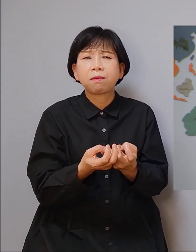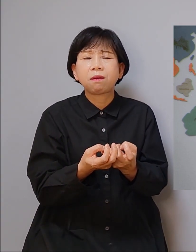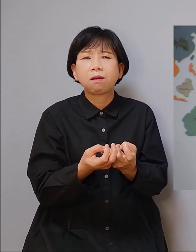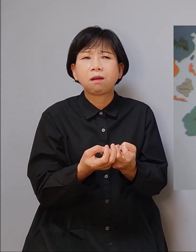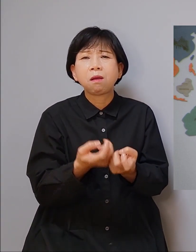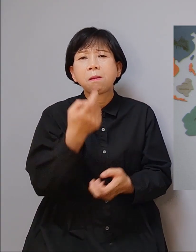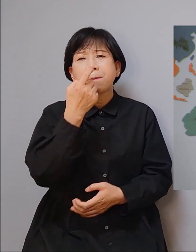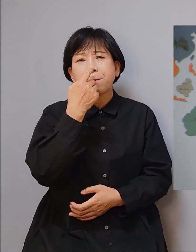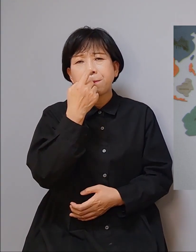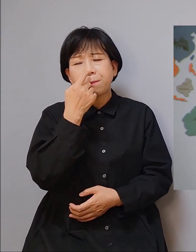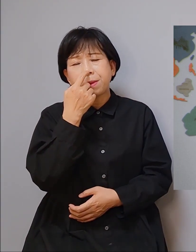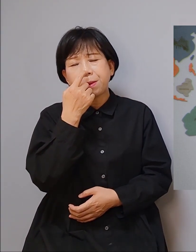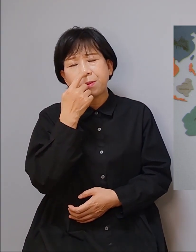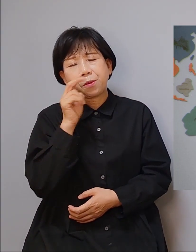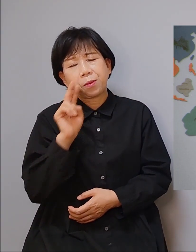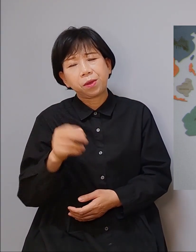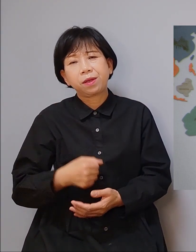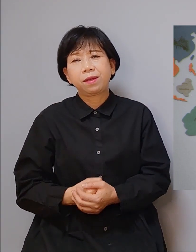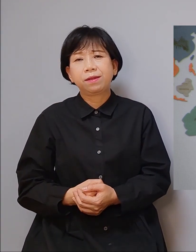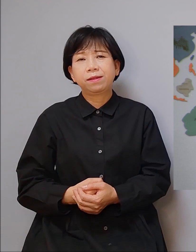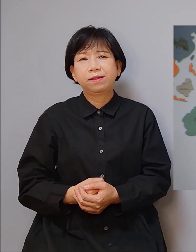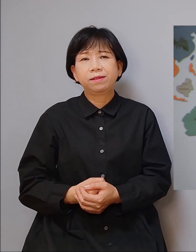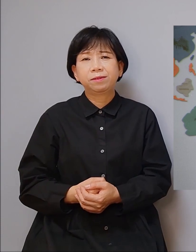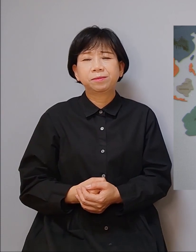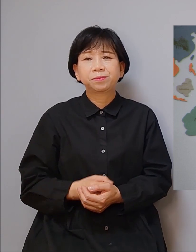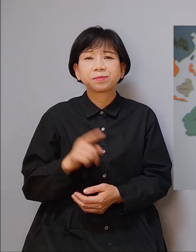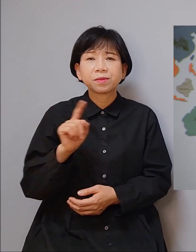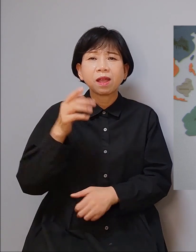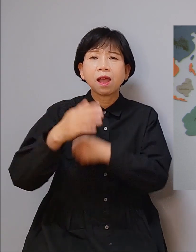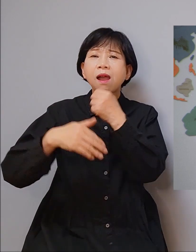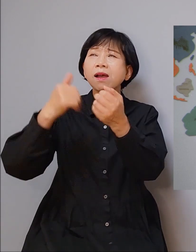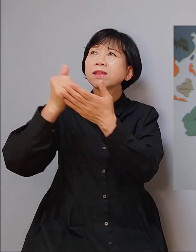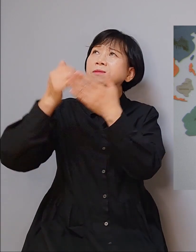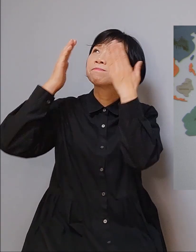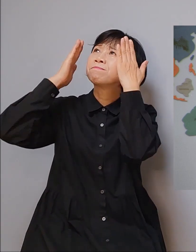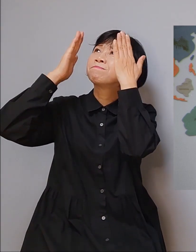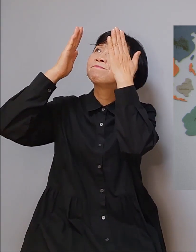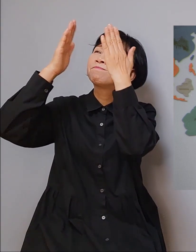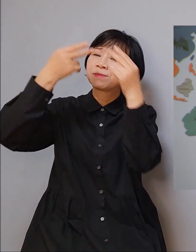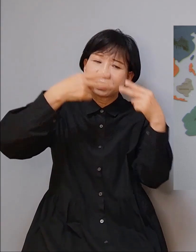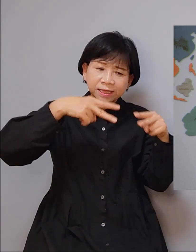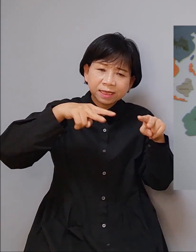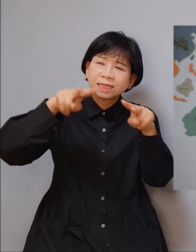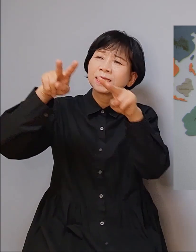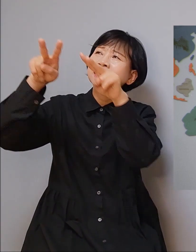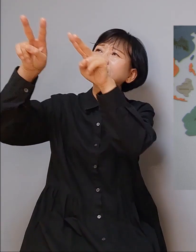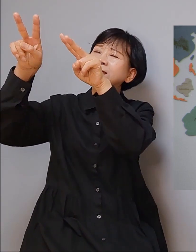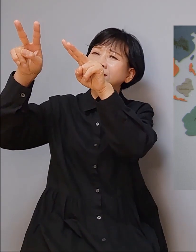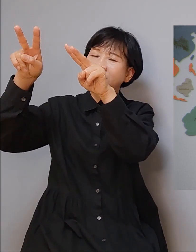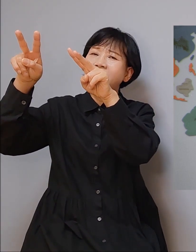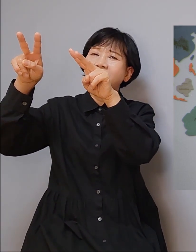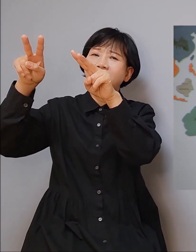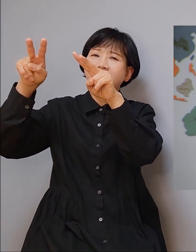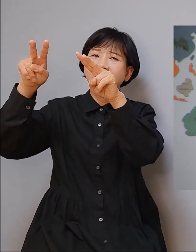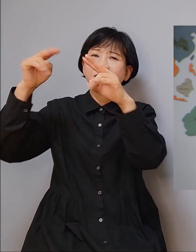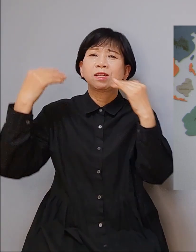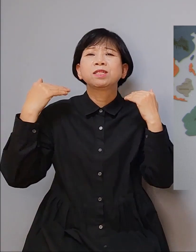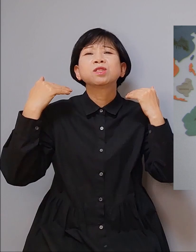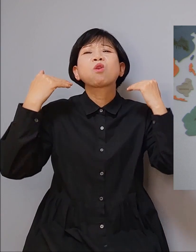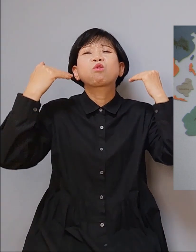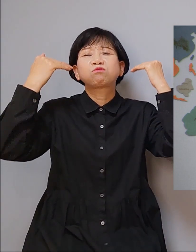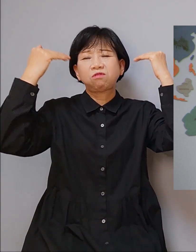시선을 고정할 만큼 조금씩 성장해 가는 겁니다. 여러분, 희망도 없이 기다려야 하는